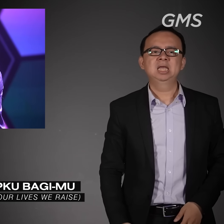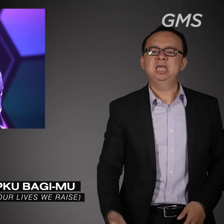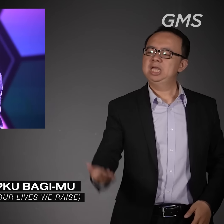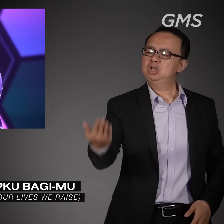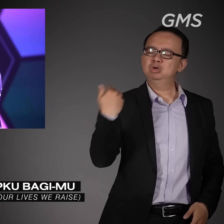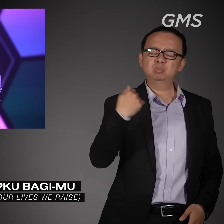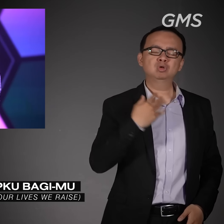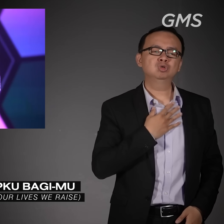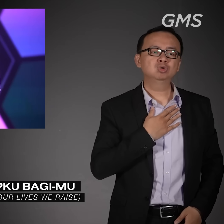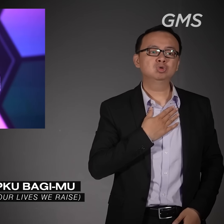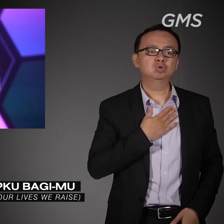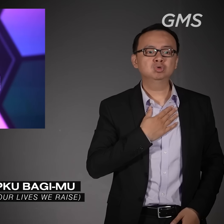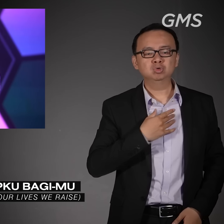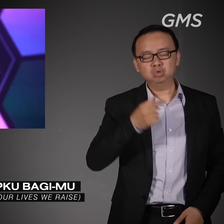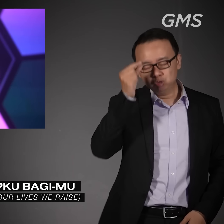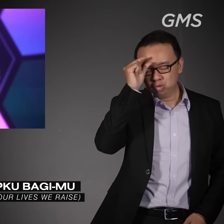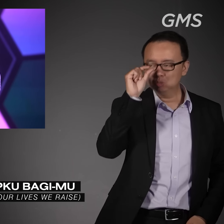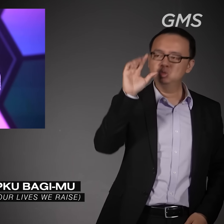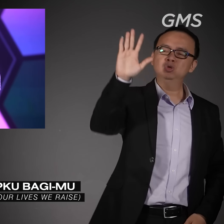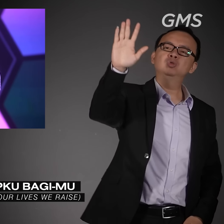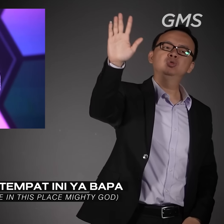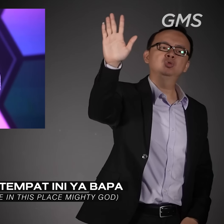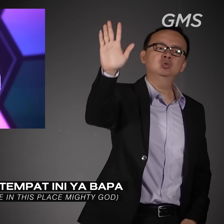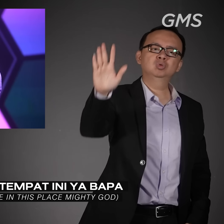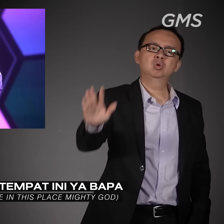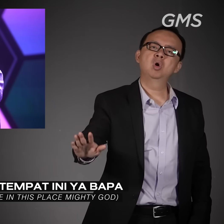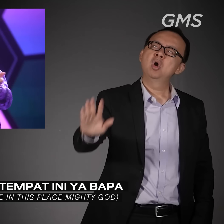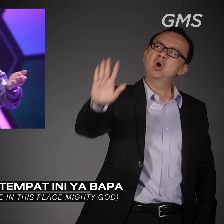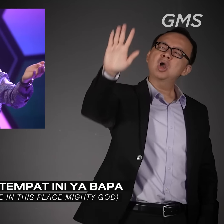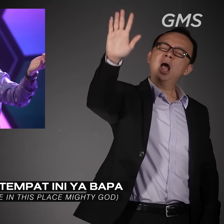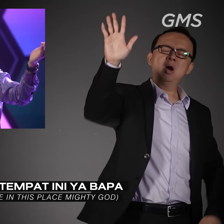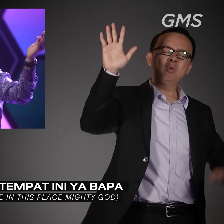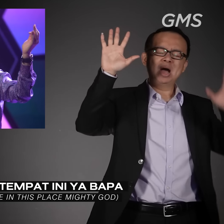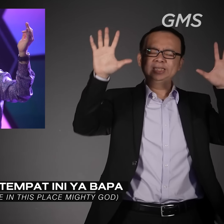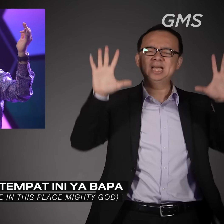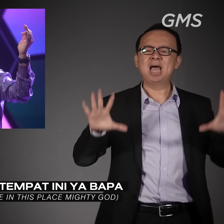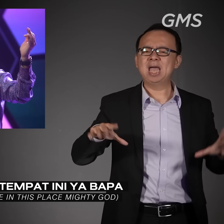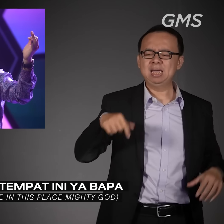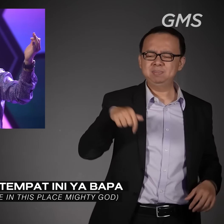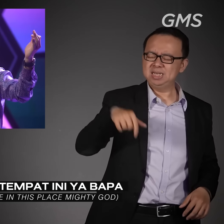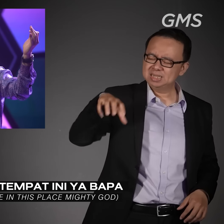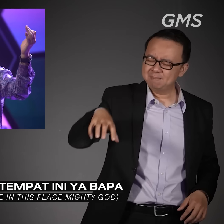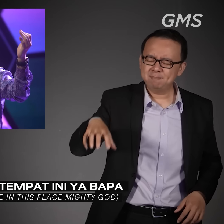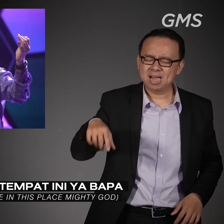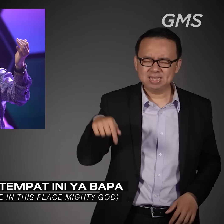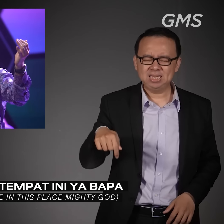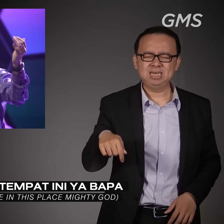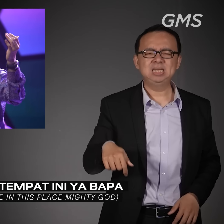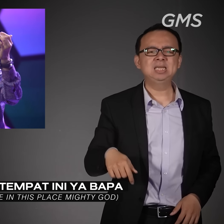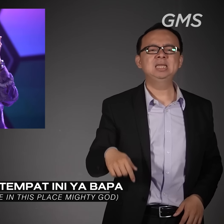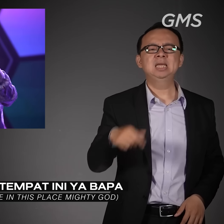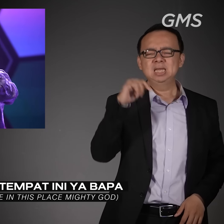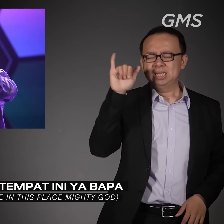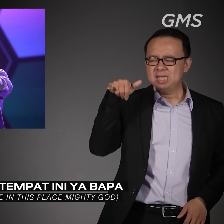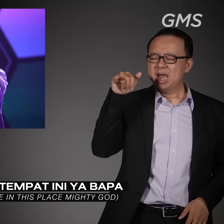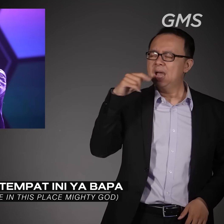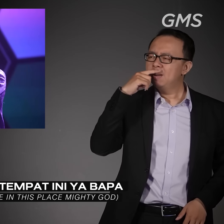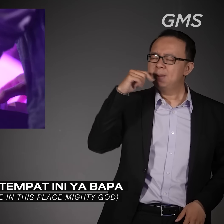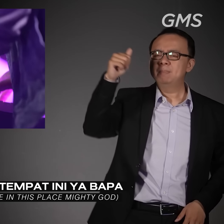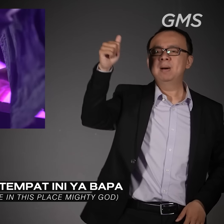hidupku bagimu. Kau ajaib di tempat ini, ya Bapa.